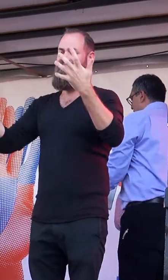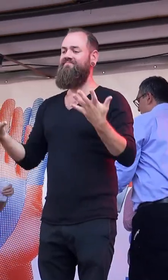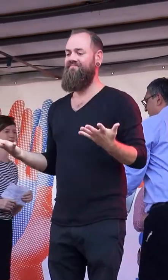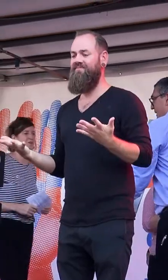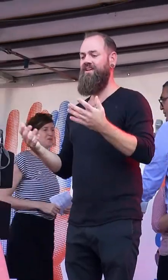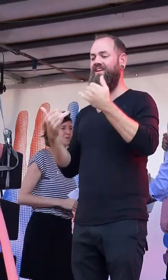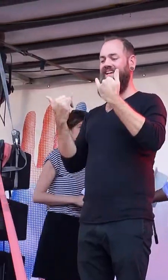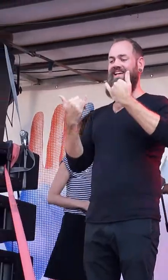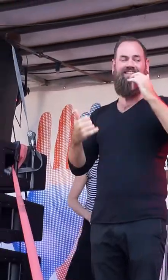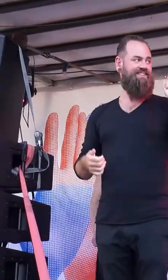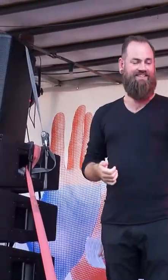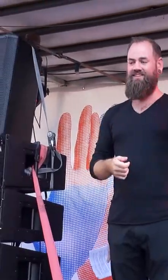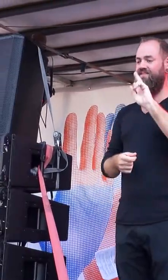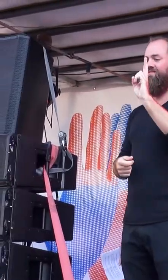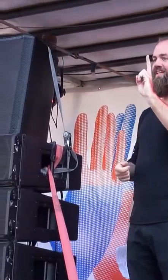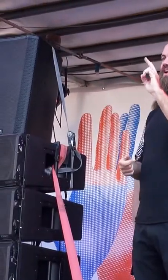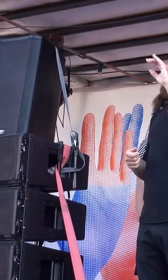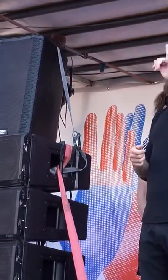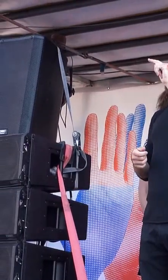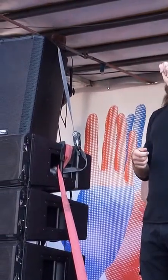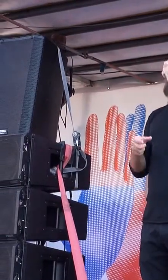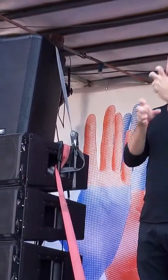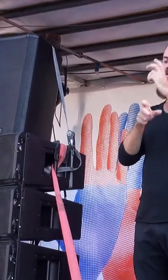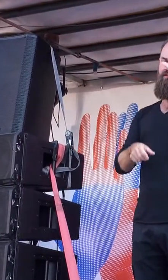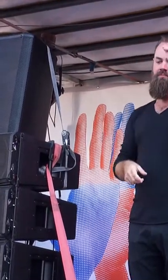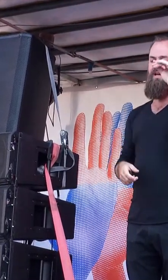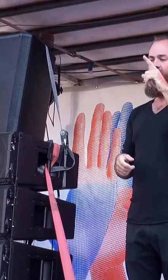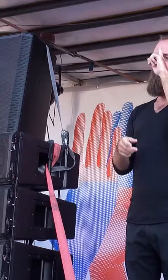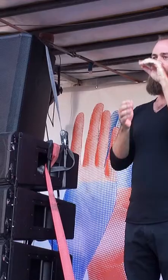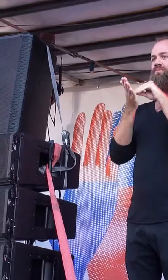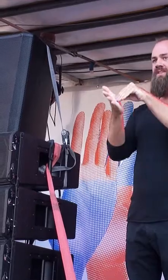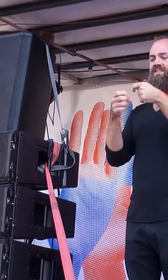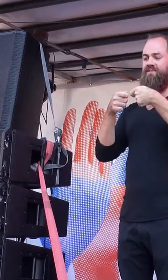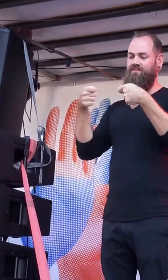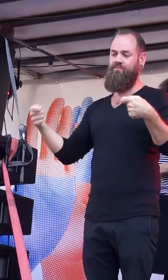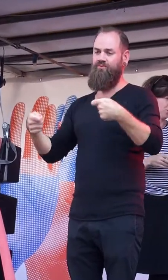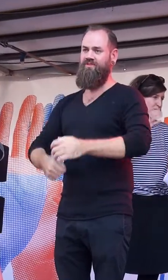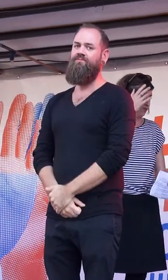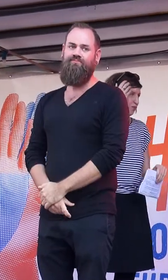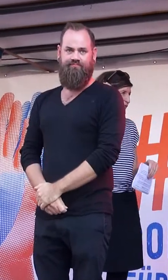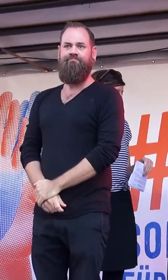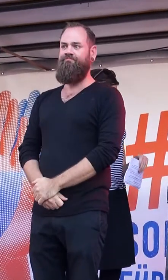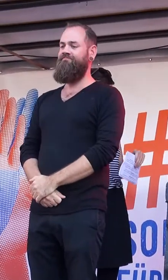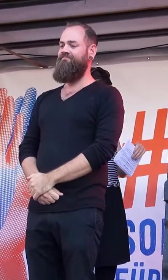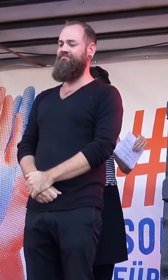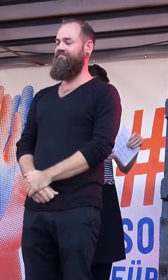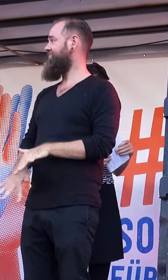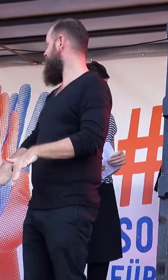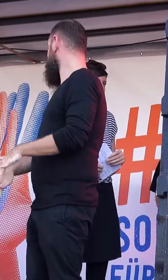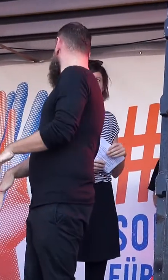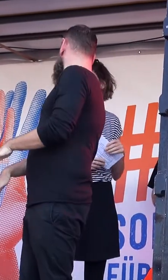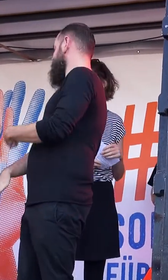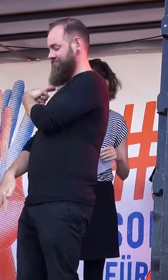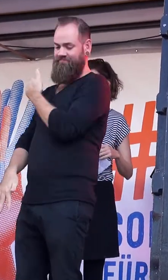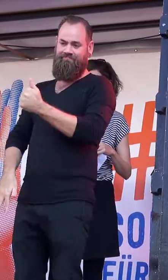sie ist beim Deutschen Mieterbund, die ist auch da. Du nimmst Mikro? Okay. Also, wir freuen uns auf deinen Beitrag, Jutta.